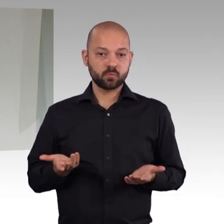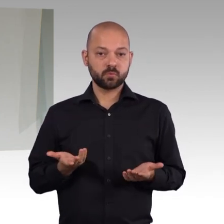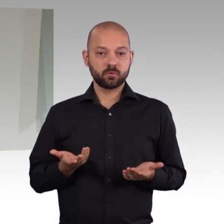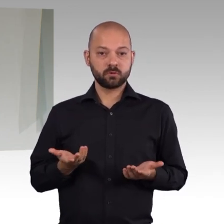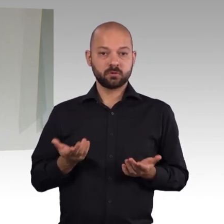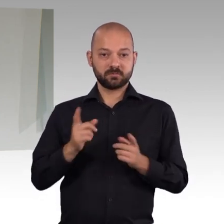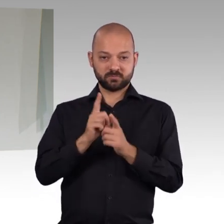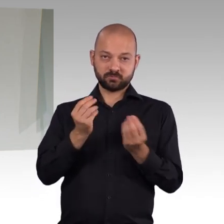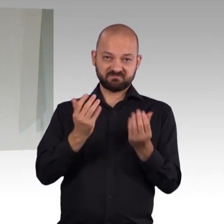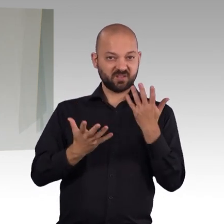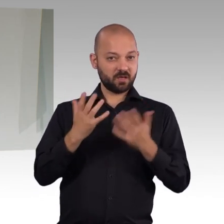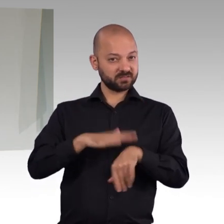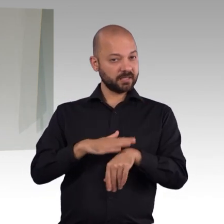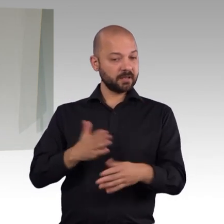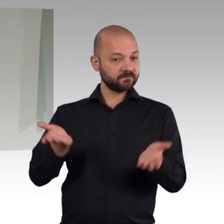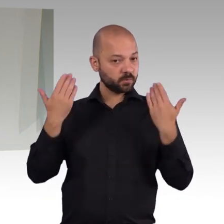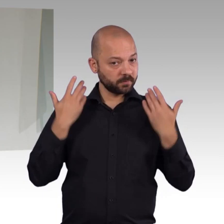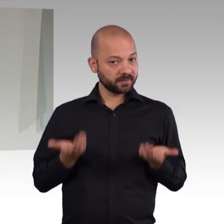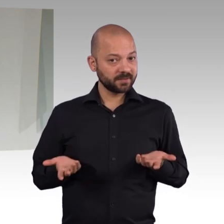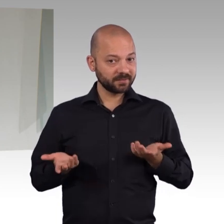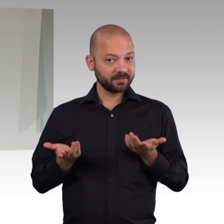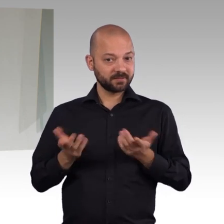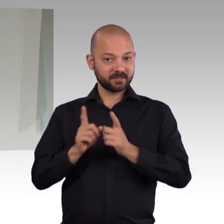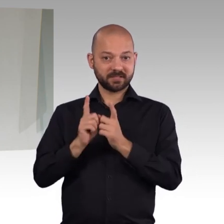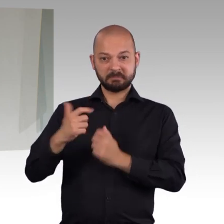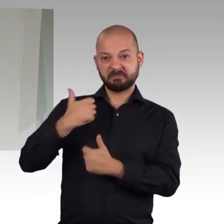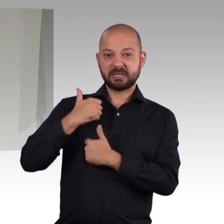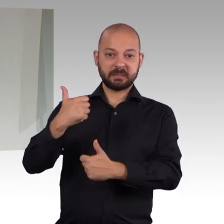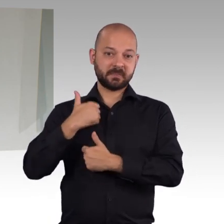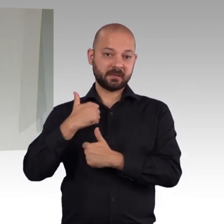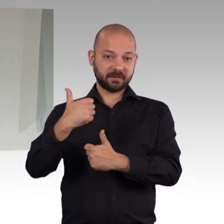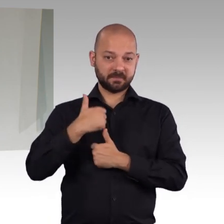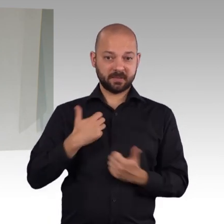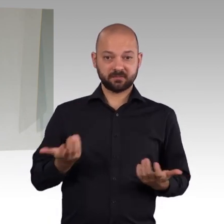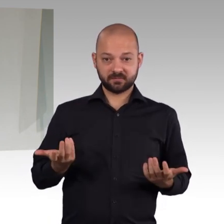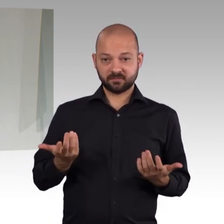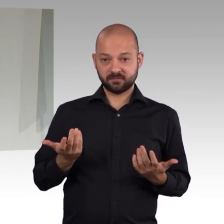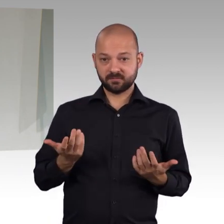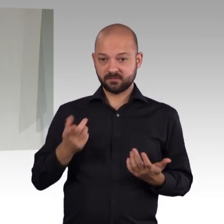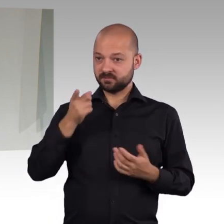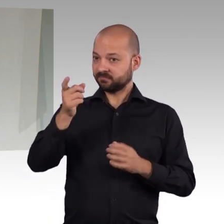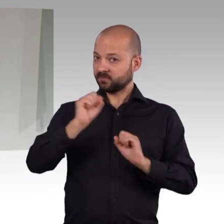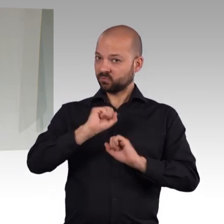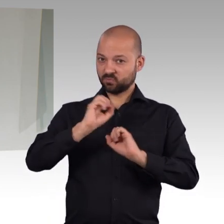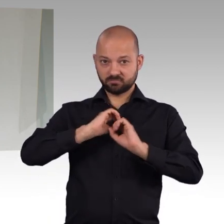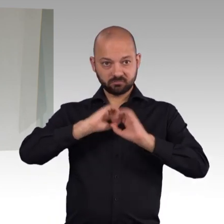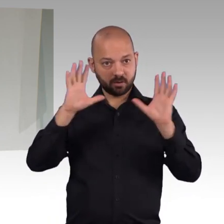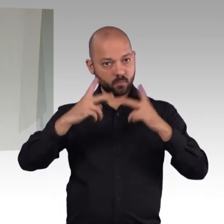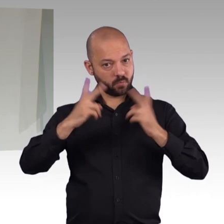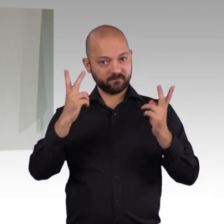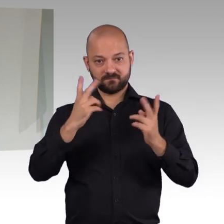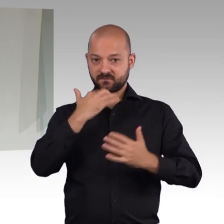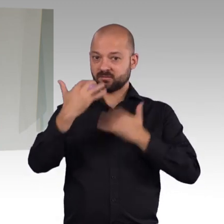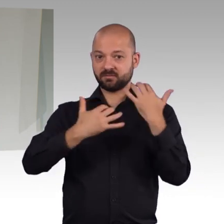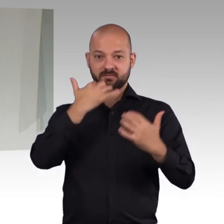nicht akzeptieren. Sie reden hier im Übrigen über Gelöbnisse, aber sagen kein Wort zum Konflikt an der Straße von Hormus und Sie haben auch kein